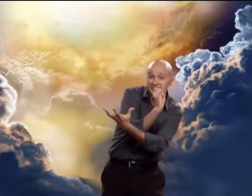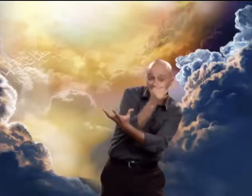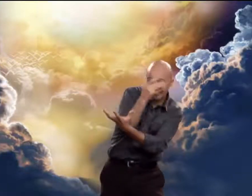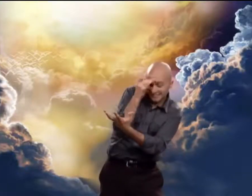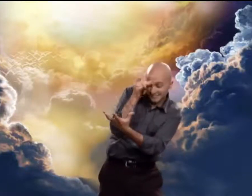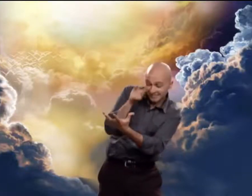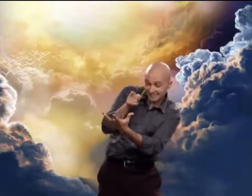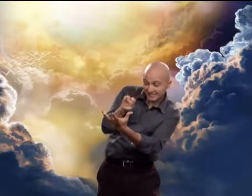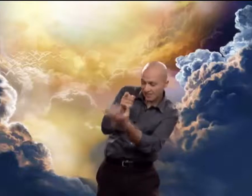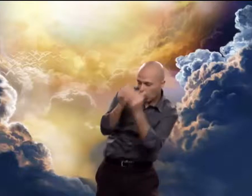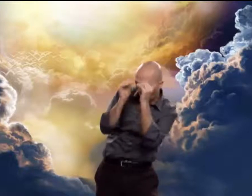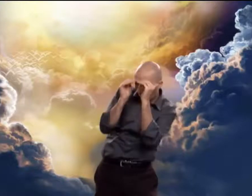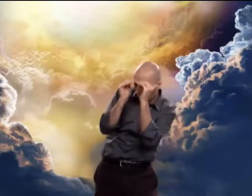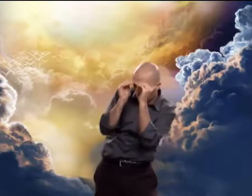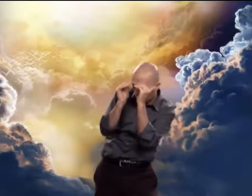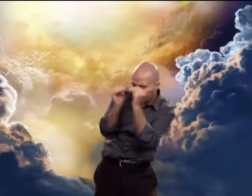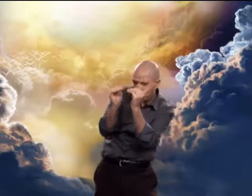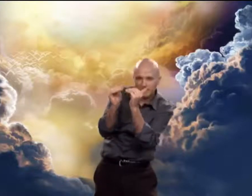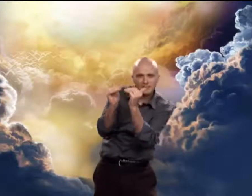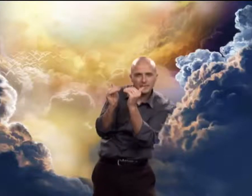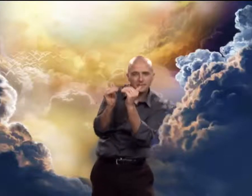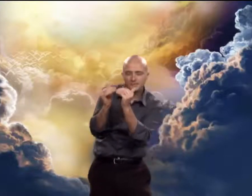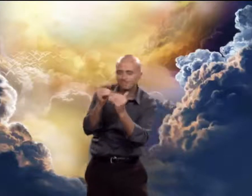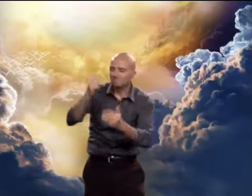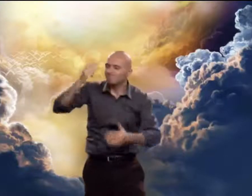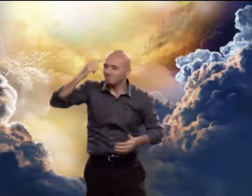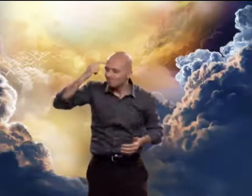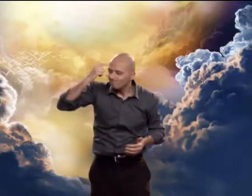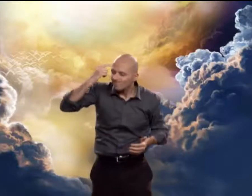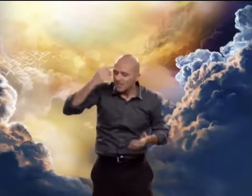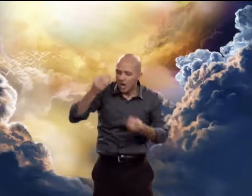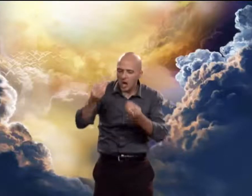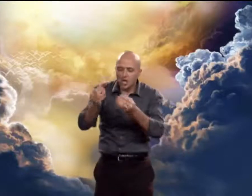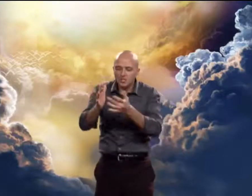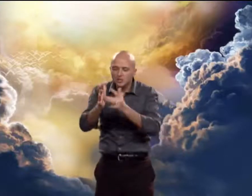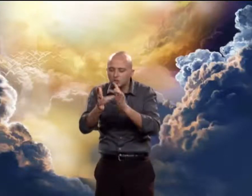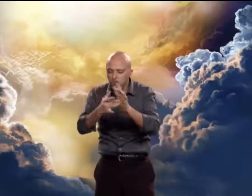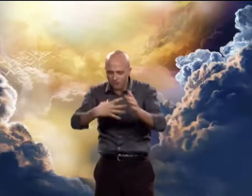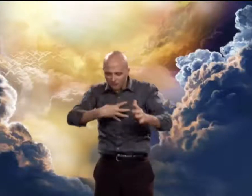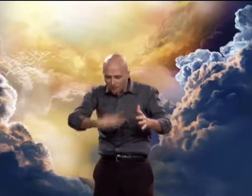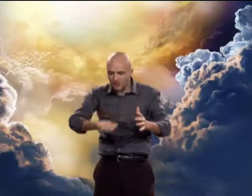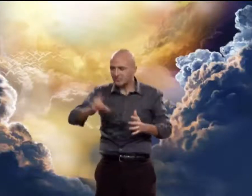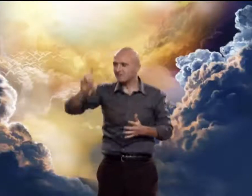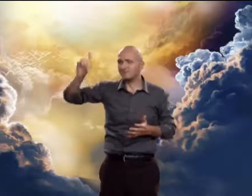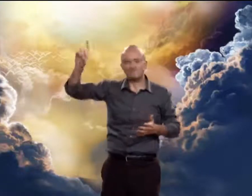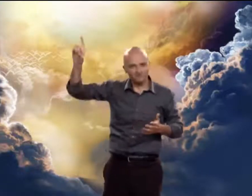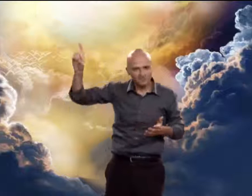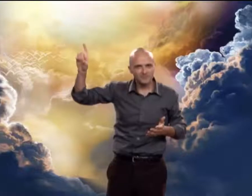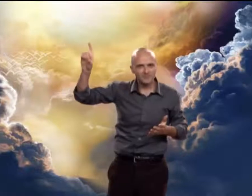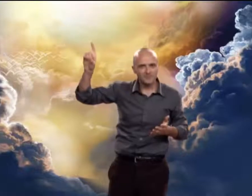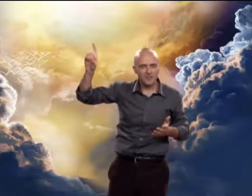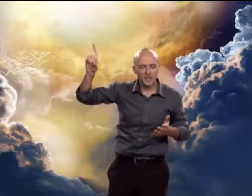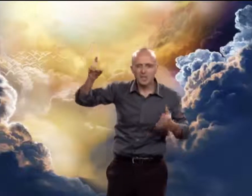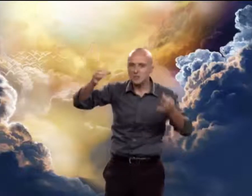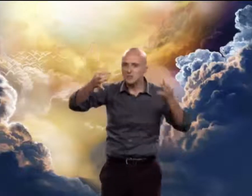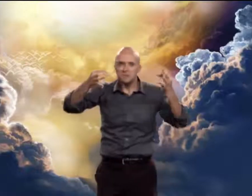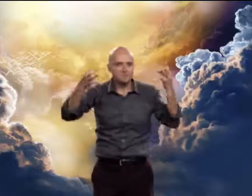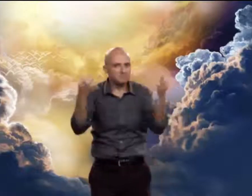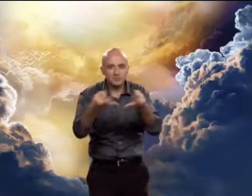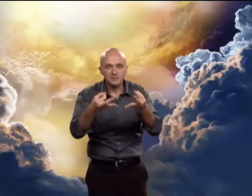filósofos, rabis, todos estão inconscientes do maravilhoso fato de que o Salvador dos seres humanos está prestes a